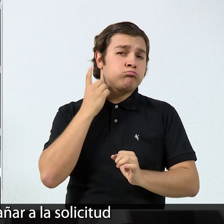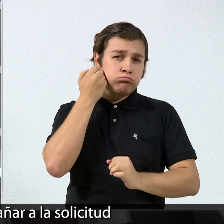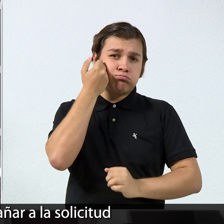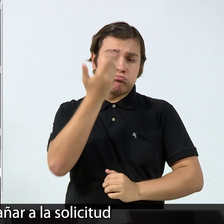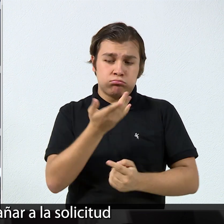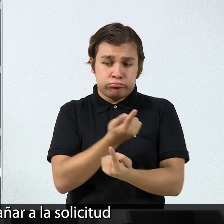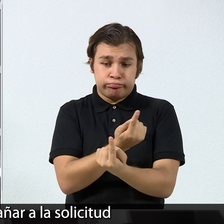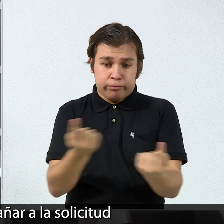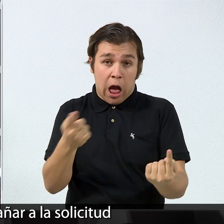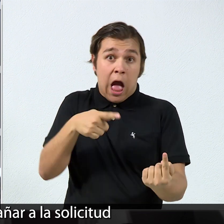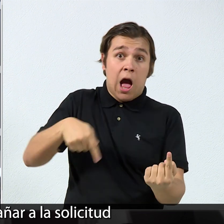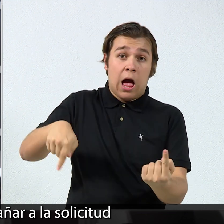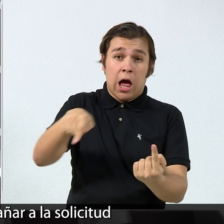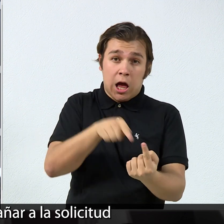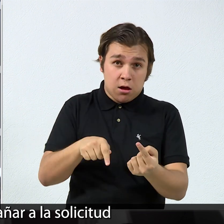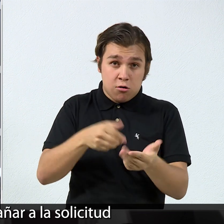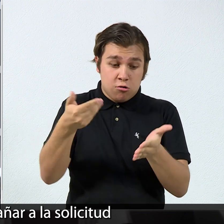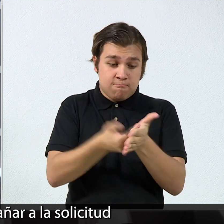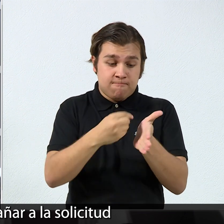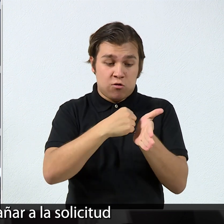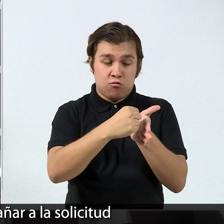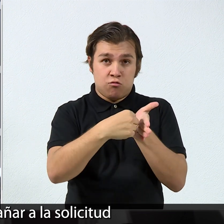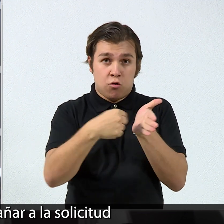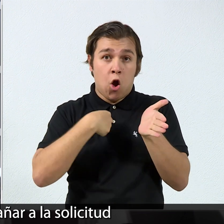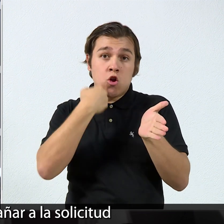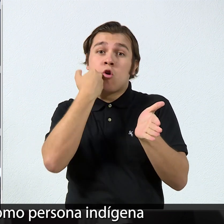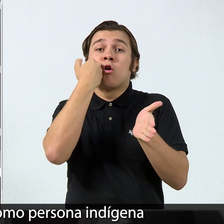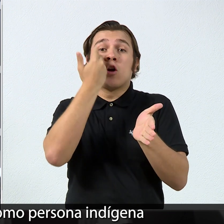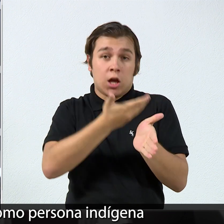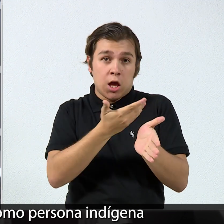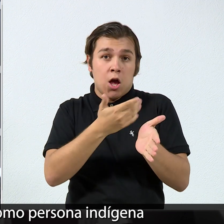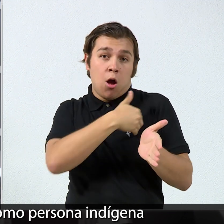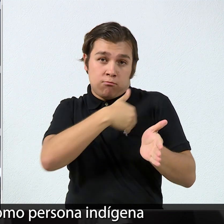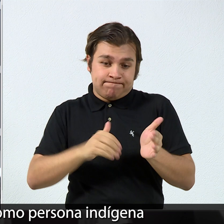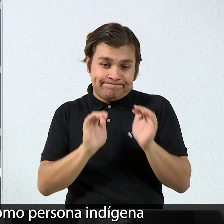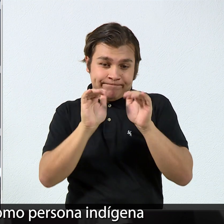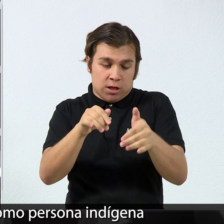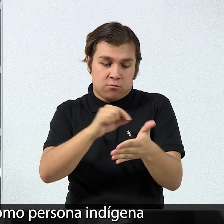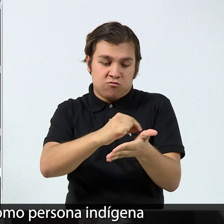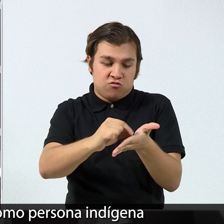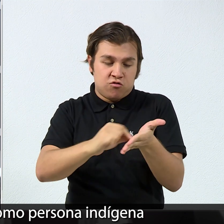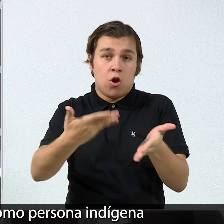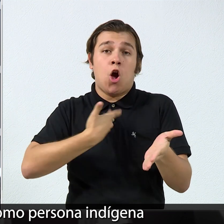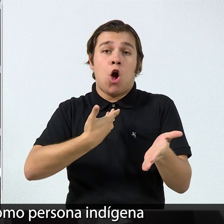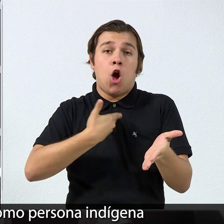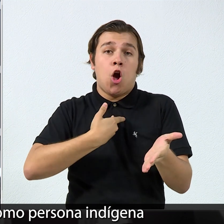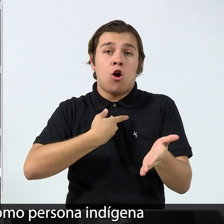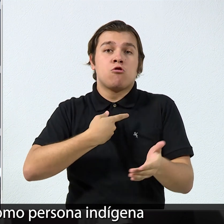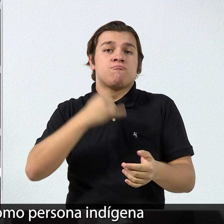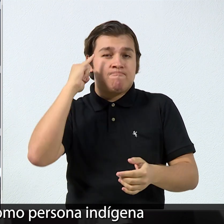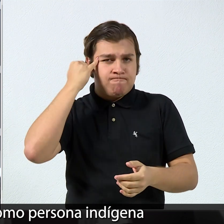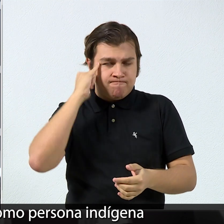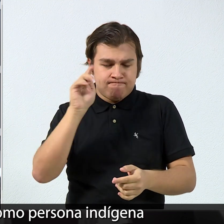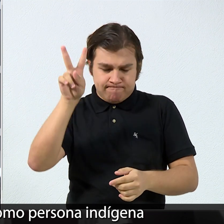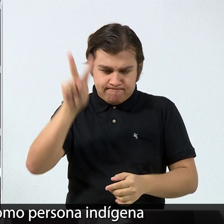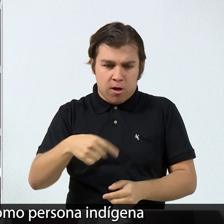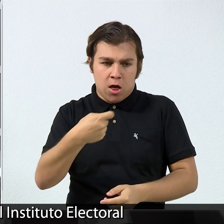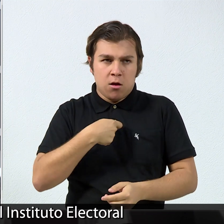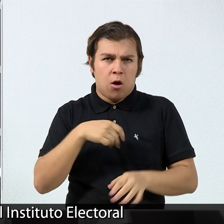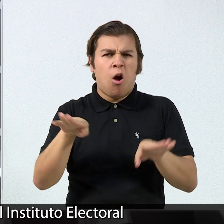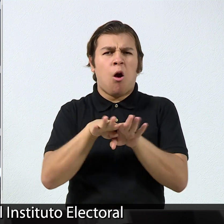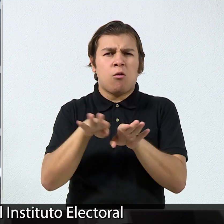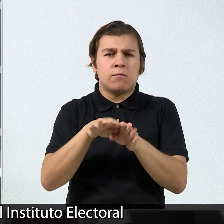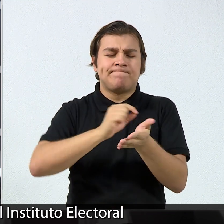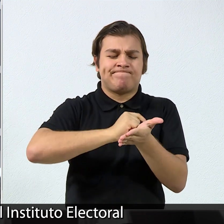deberán acompañar a la solicitud de registro de las candidaturas su autoadscripción como persona indígena mediante un escrito libre